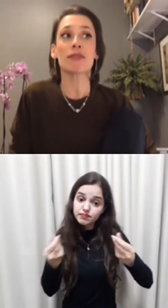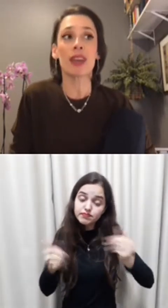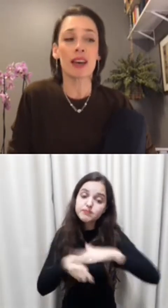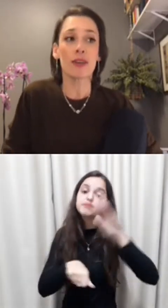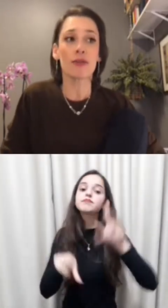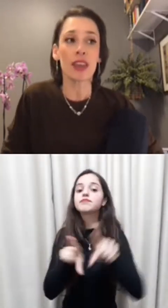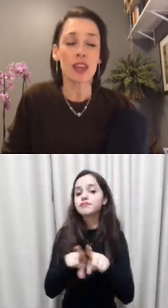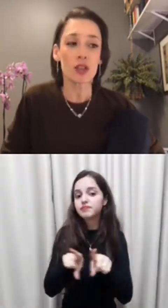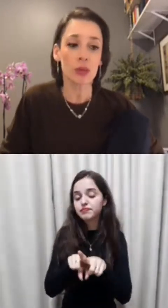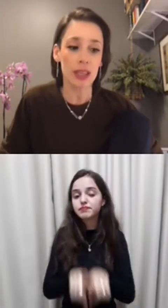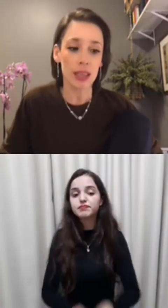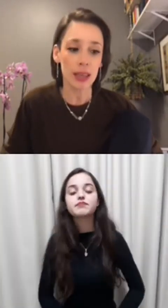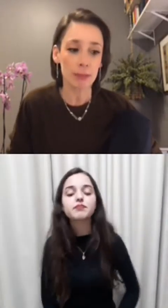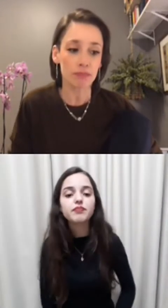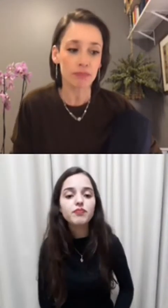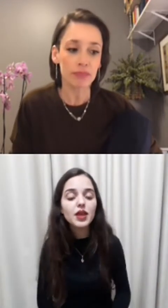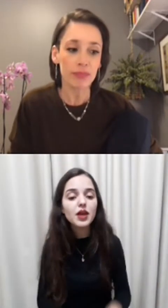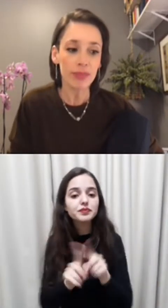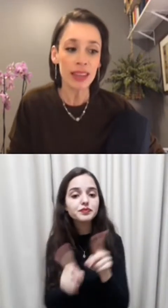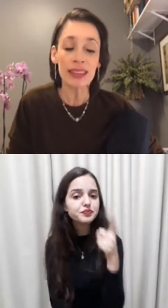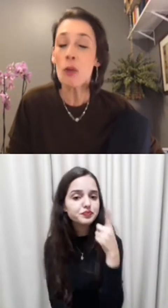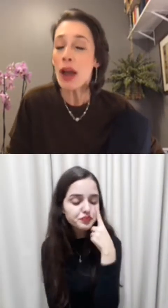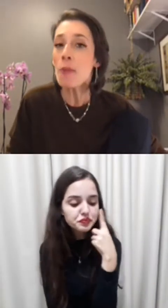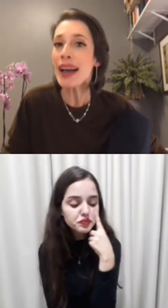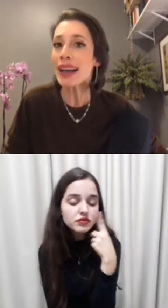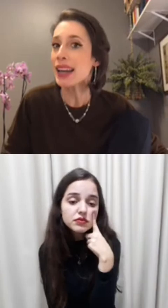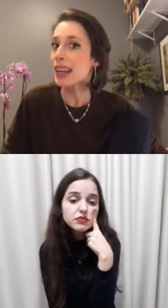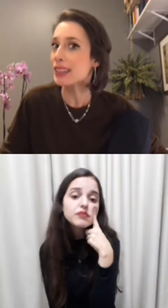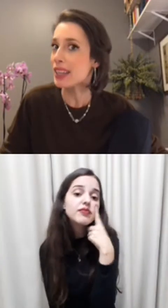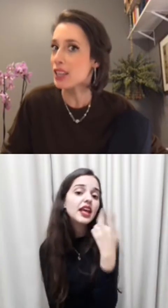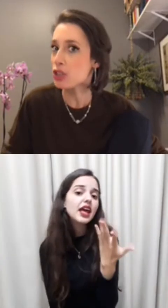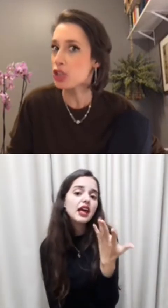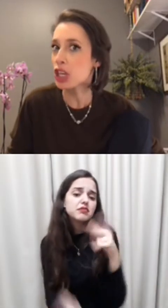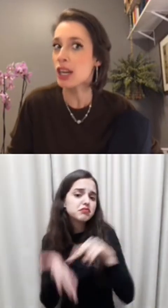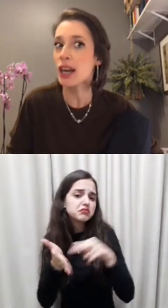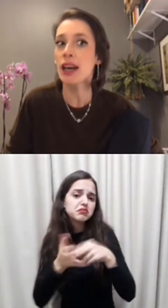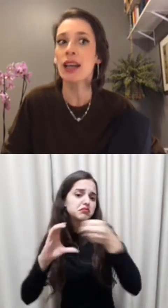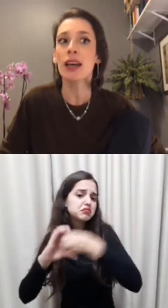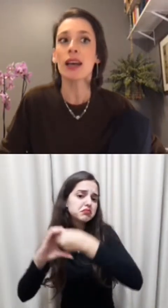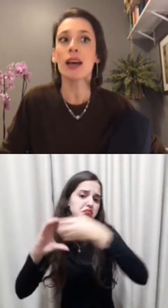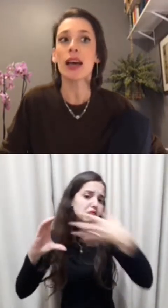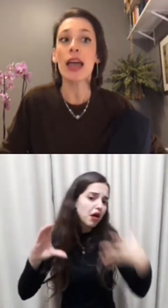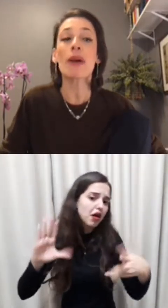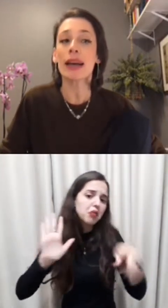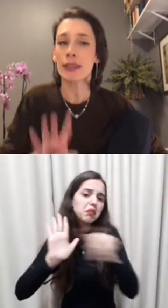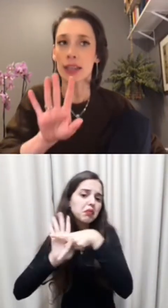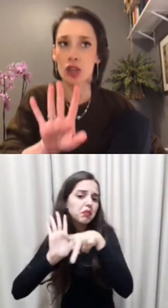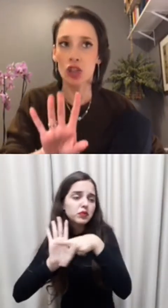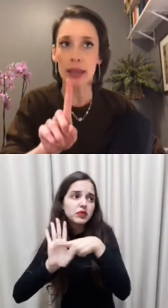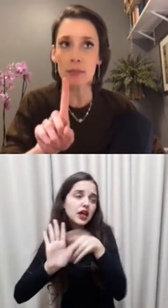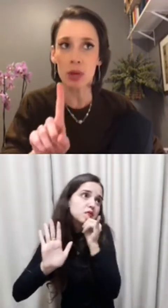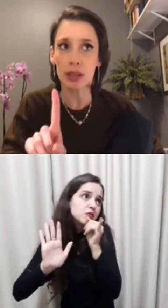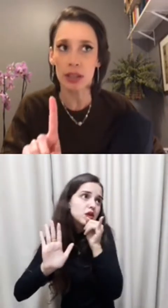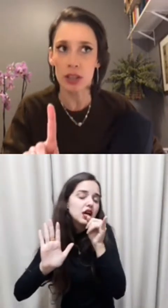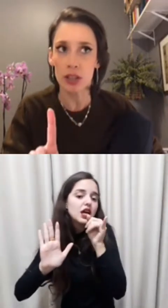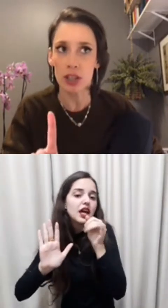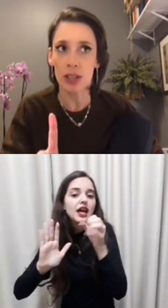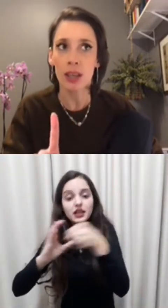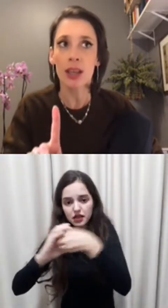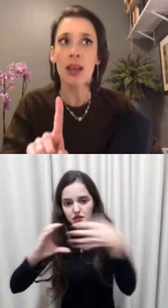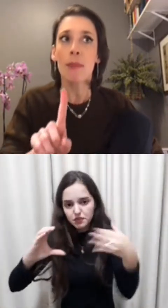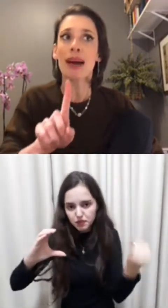Mas vejam que não é uma característica, é uma característica